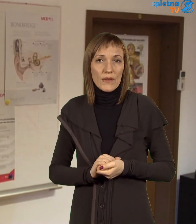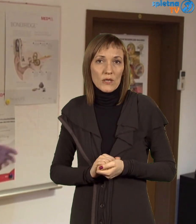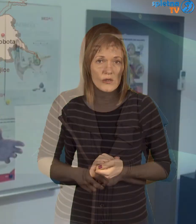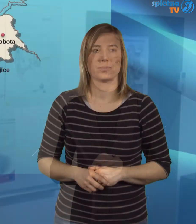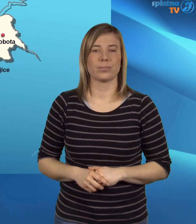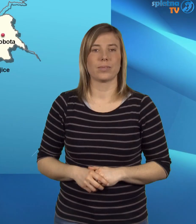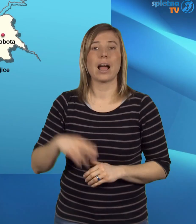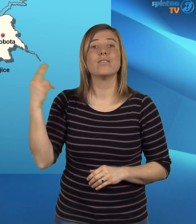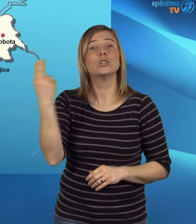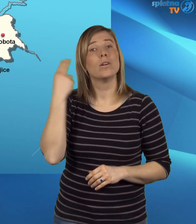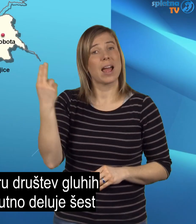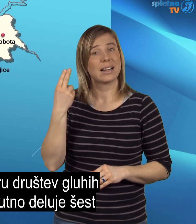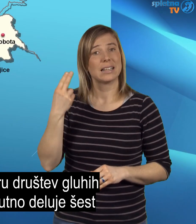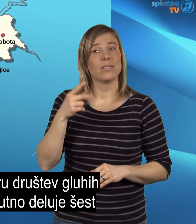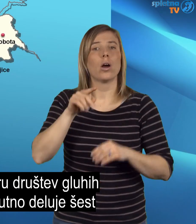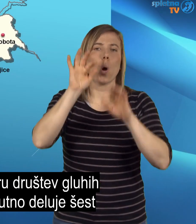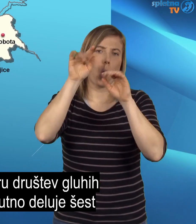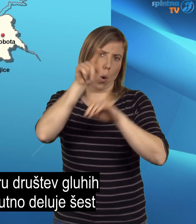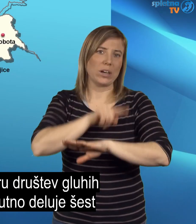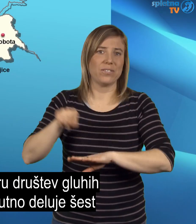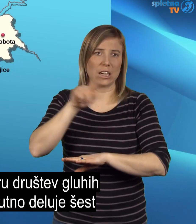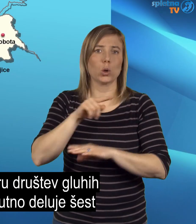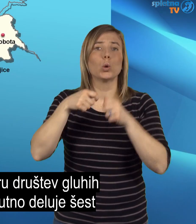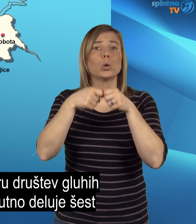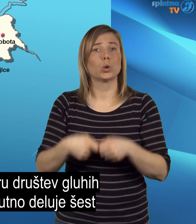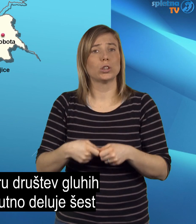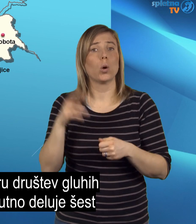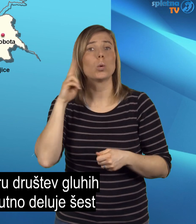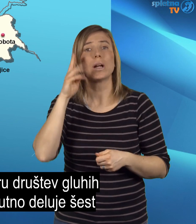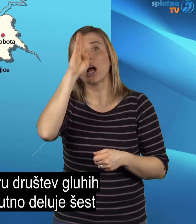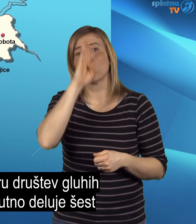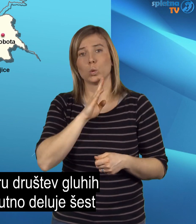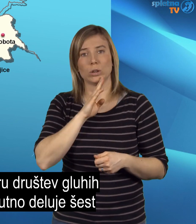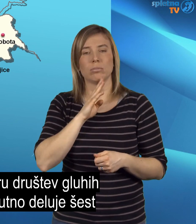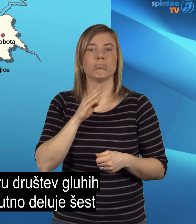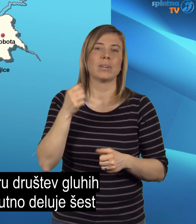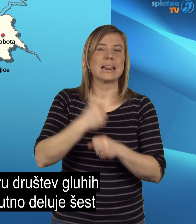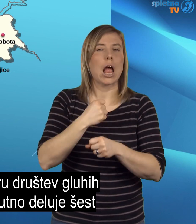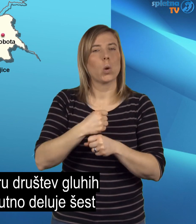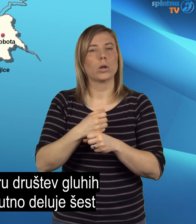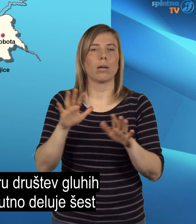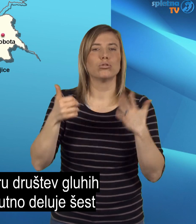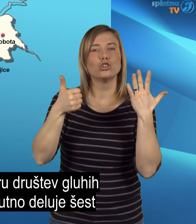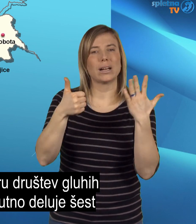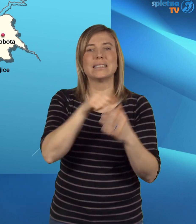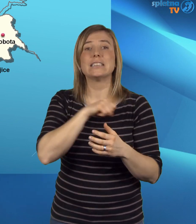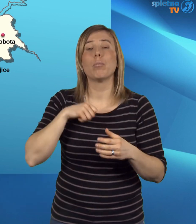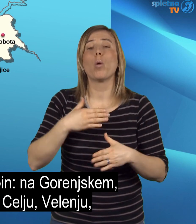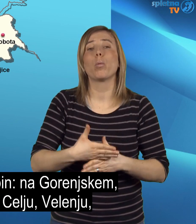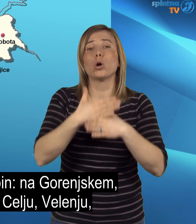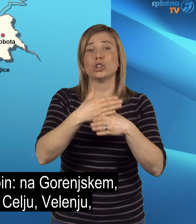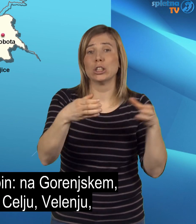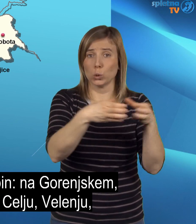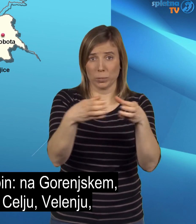pot. V Sloveniji v okviru društev gluhih in naglušnih trenutno deluje 6 samopomočnih skupin.